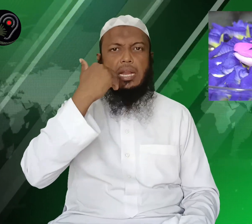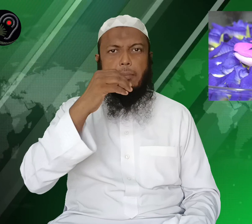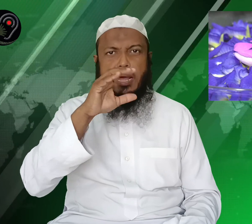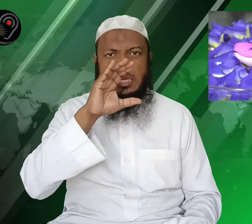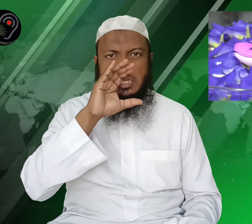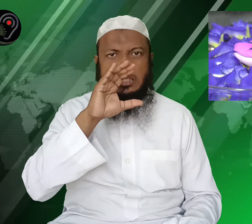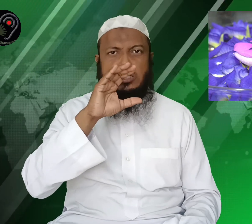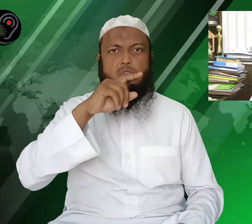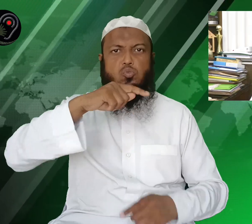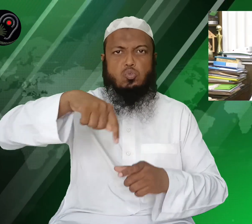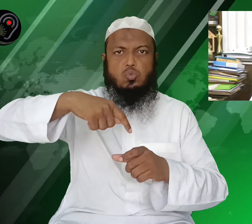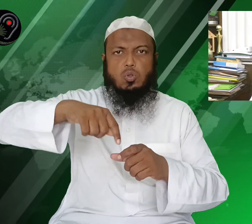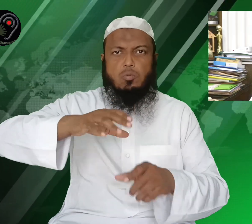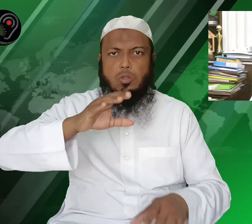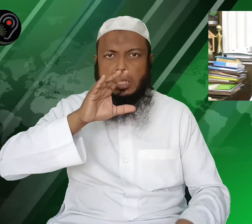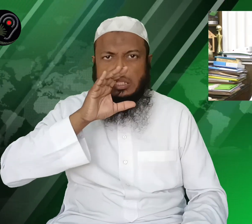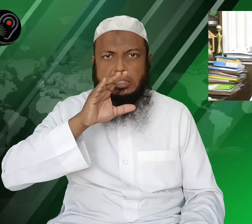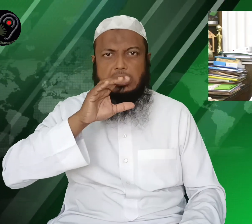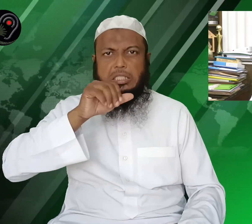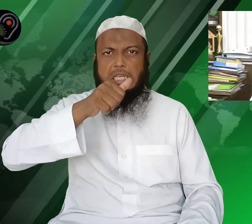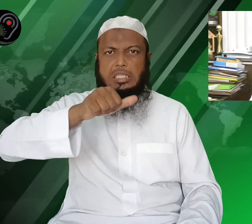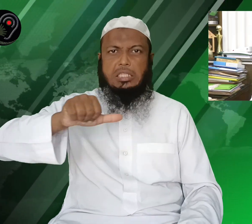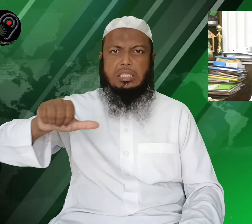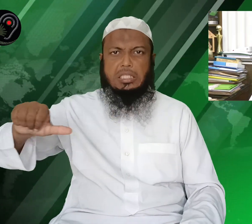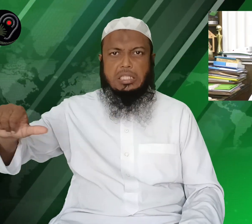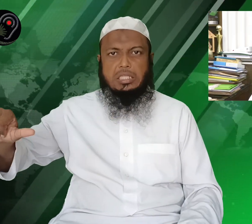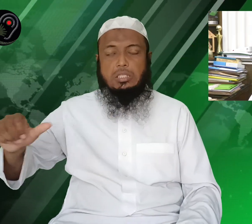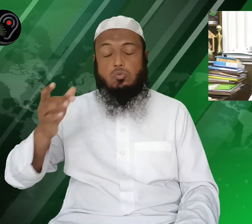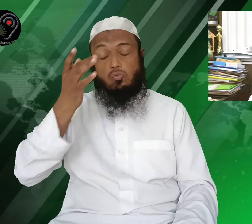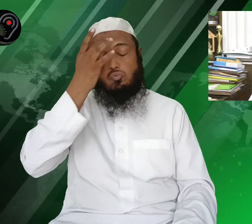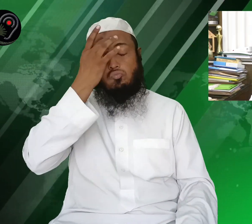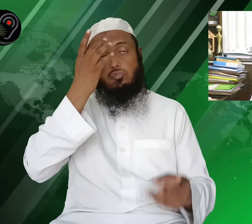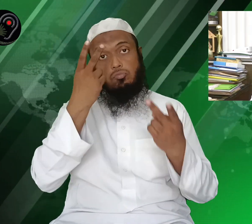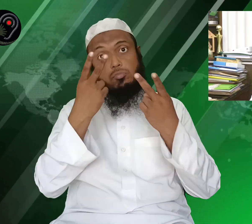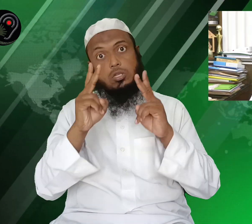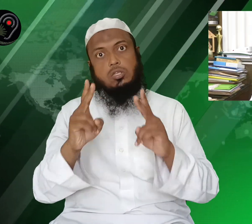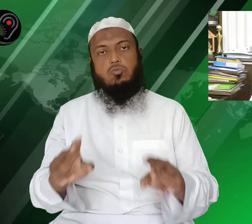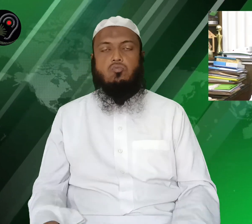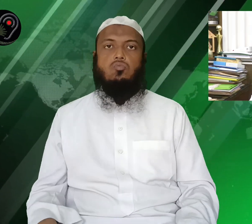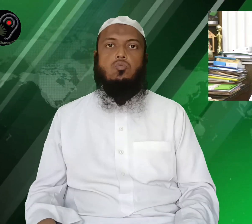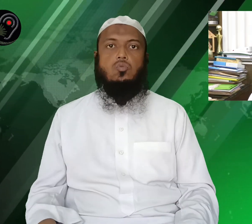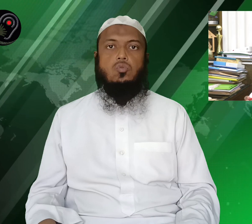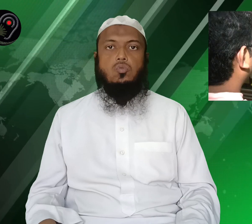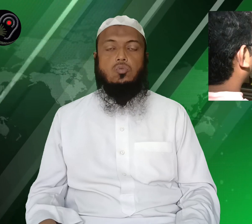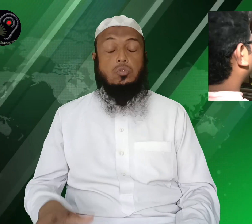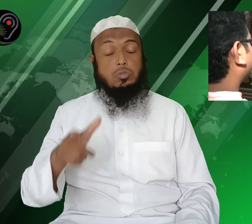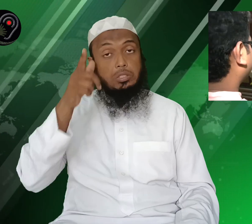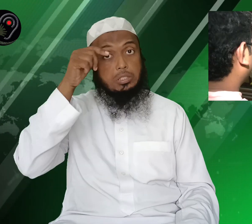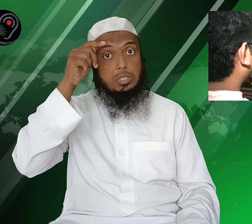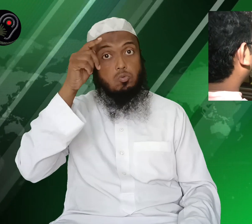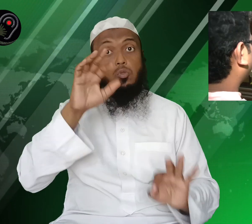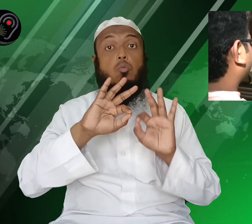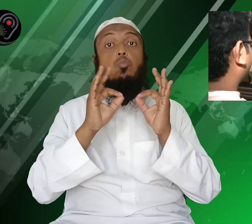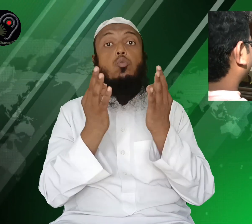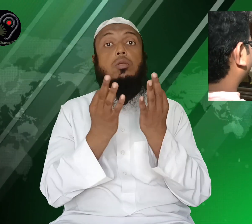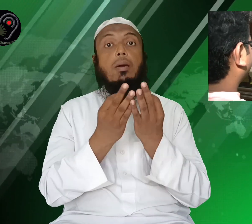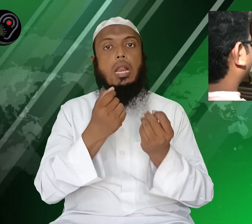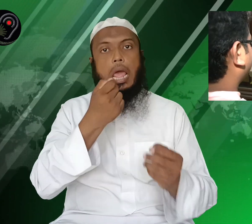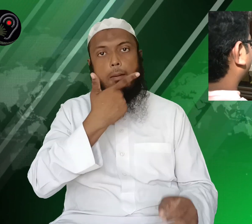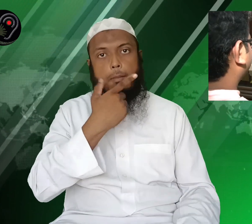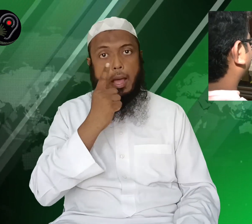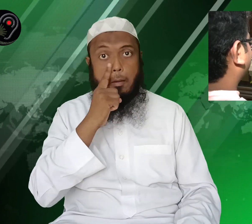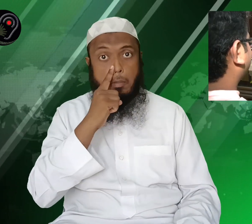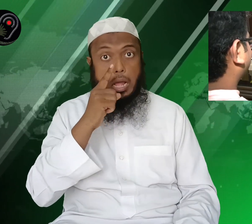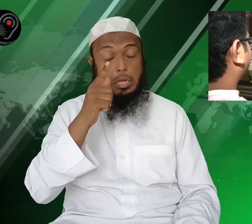ড্রেস, স্পেশালি সুতি পাতলা কাপড়ের ড্রেস পরাইতে হবে, ঘাম আসা যাবে না, সুন্দর ছায়ার ভিতরে রাখতে হবে। সেই সঙ্গে হঠাৎ বেড়ে